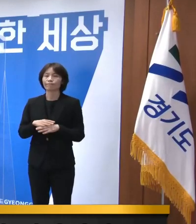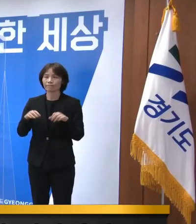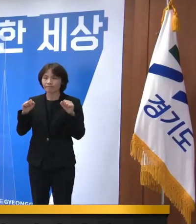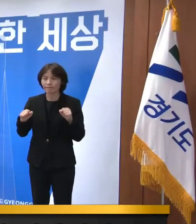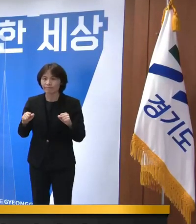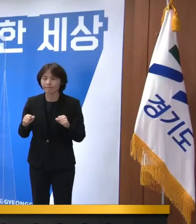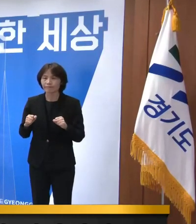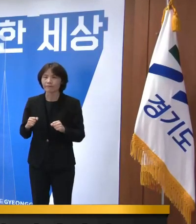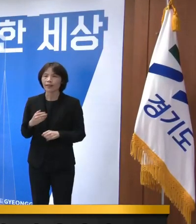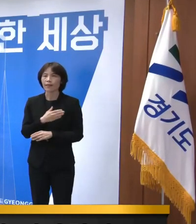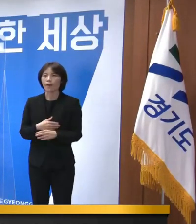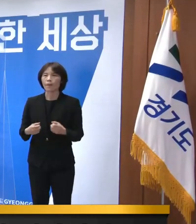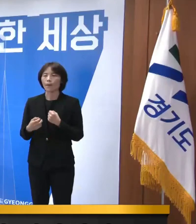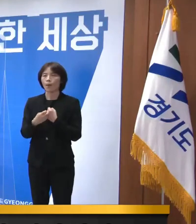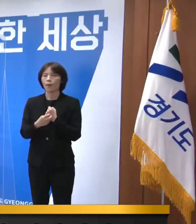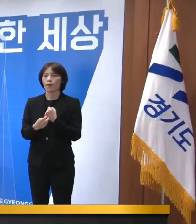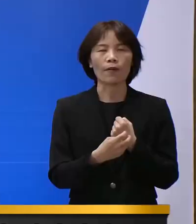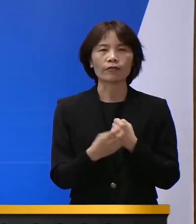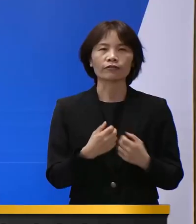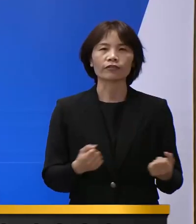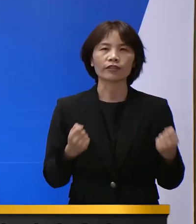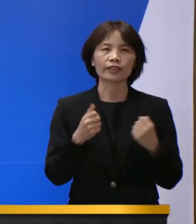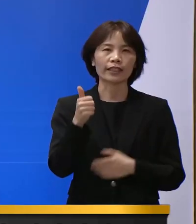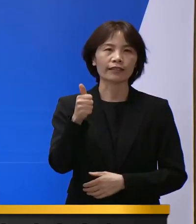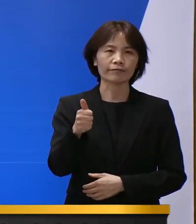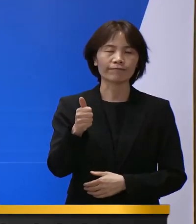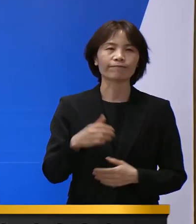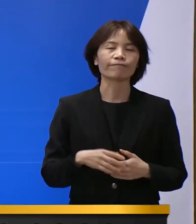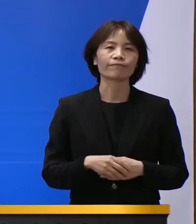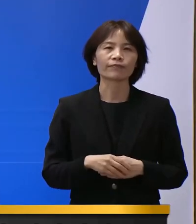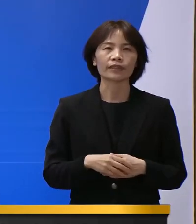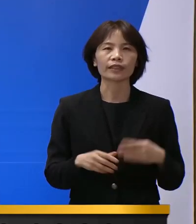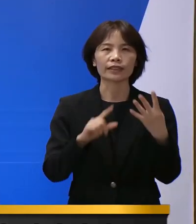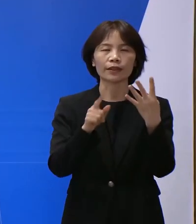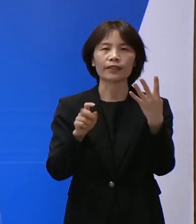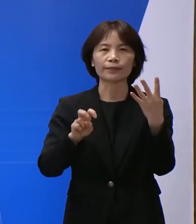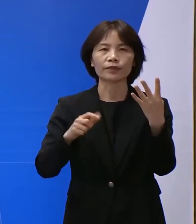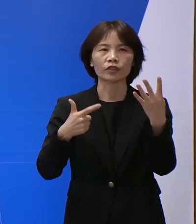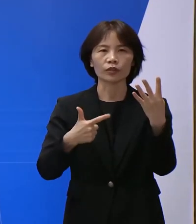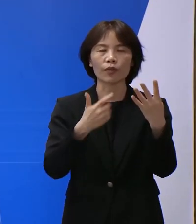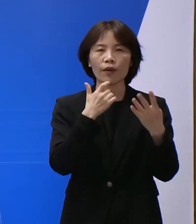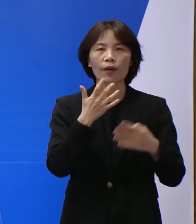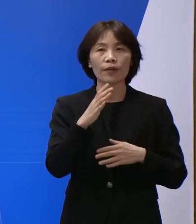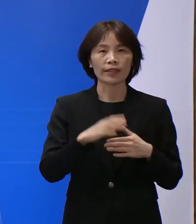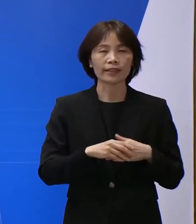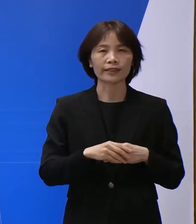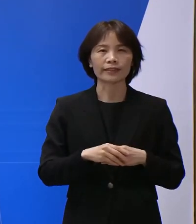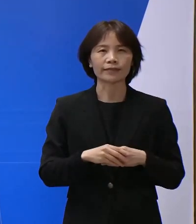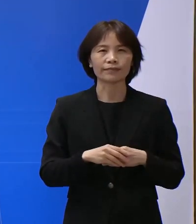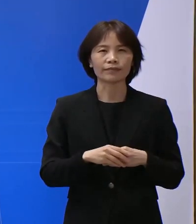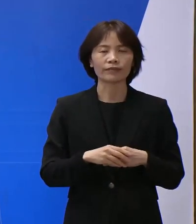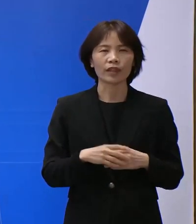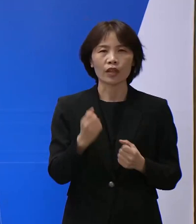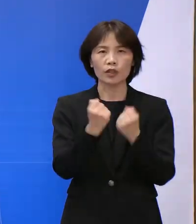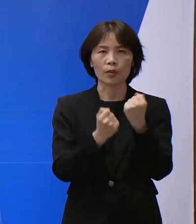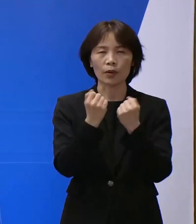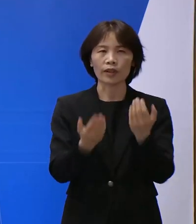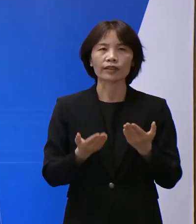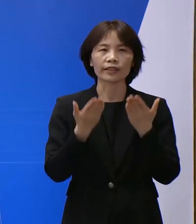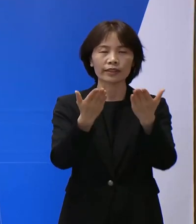네, 안녕하십니까. 경기도 보건건강국장 유영철입니다. 4월 26일 화요일 경기도 코로나19 대응 특례